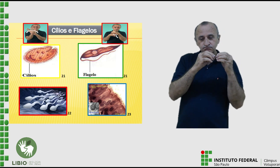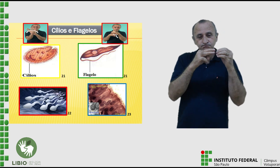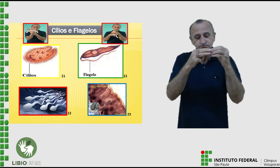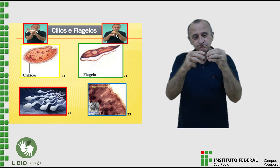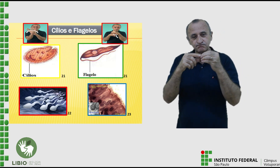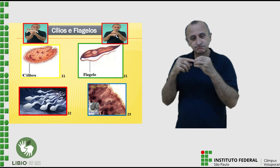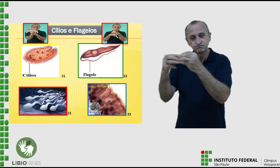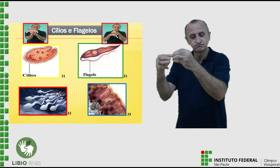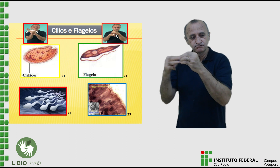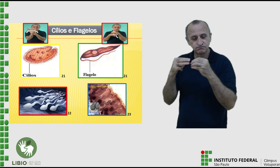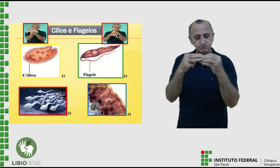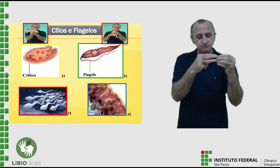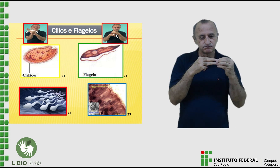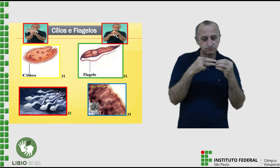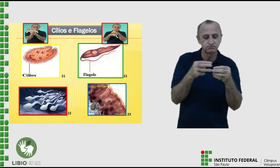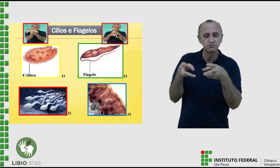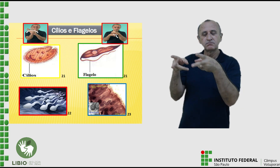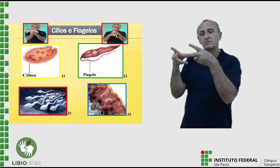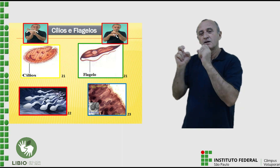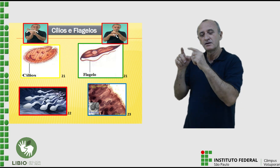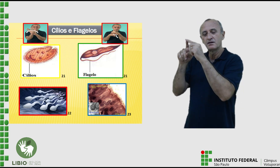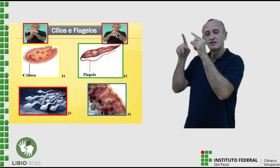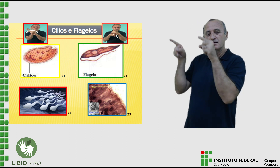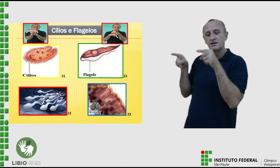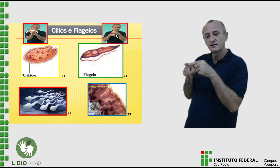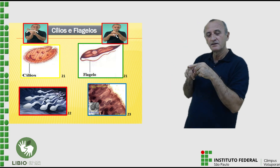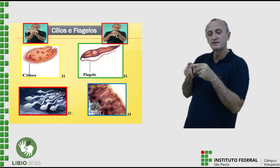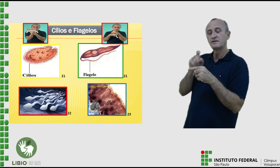na locomoção da célula.